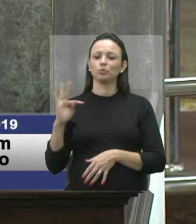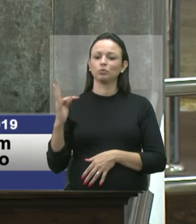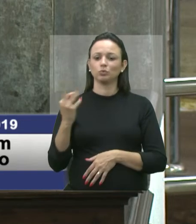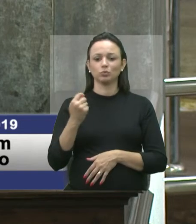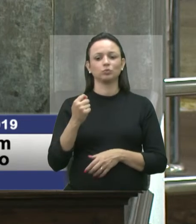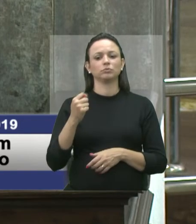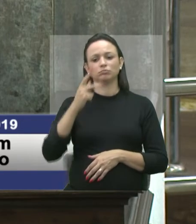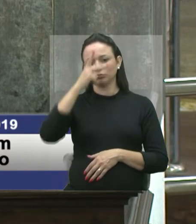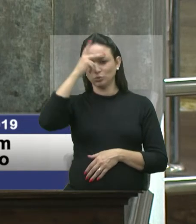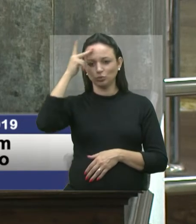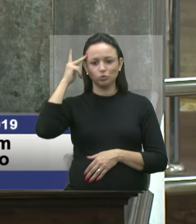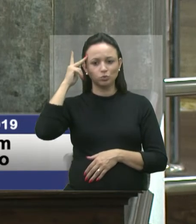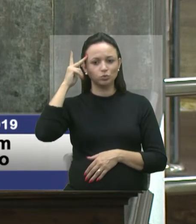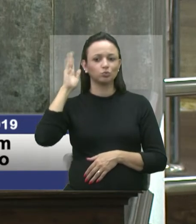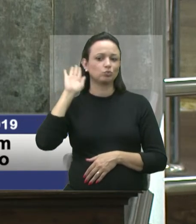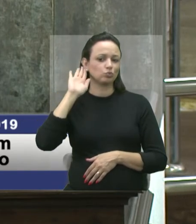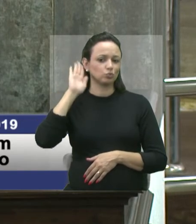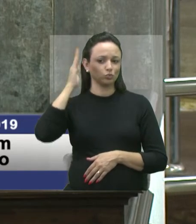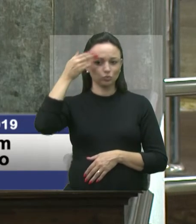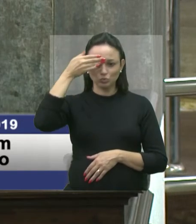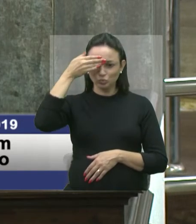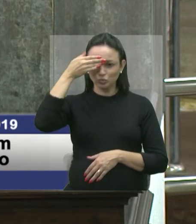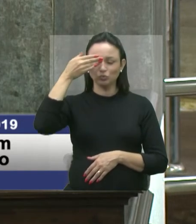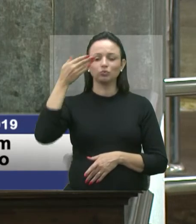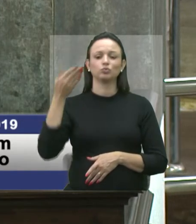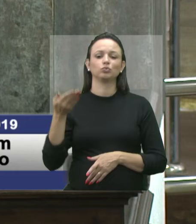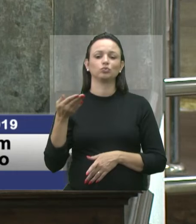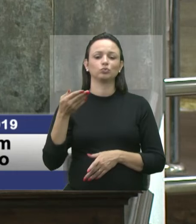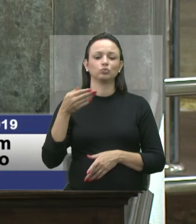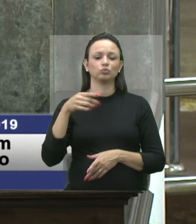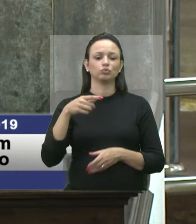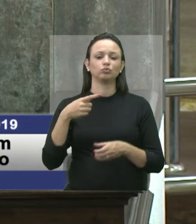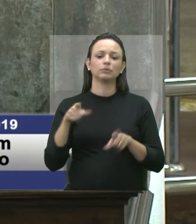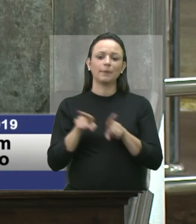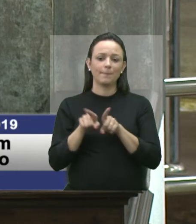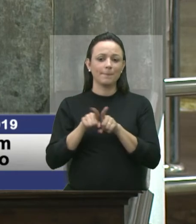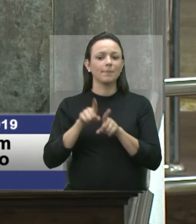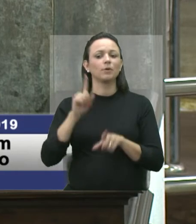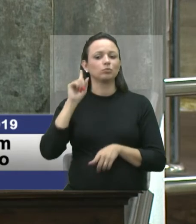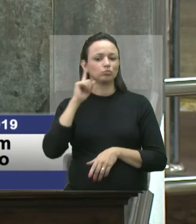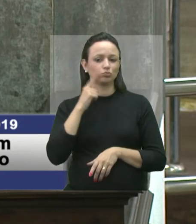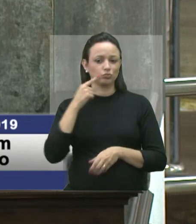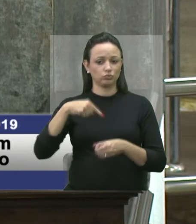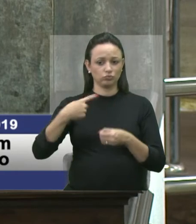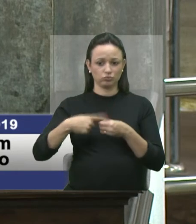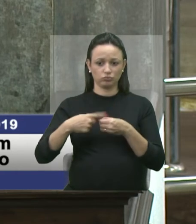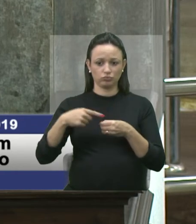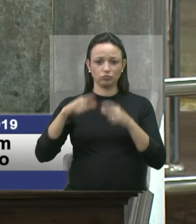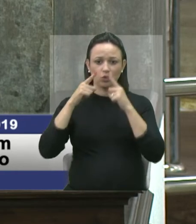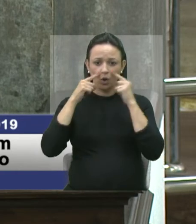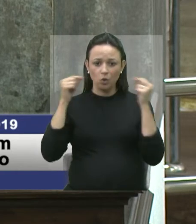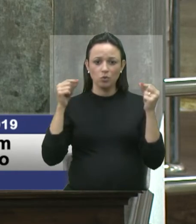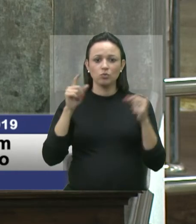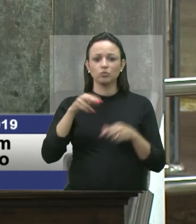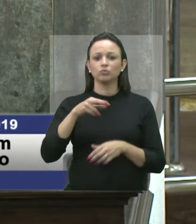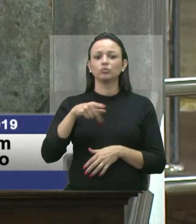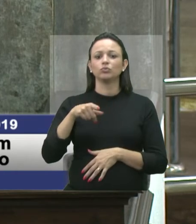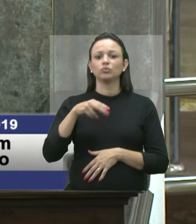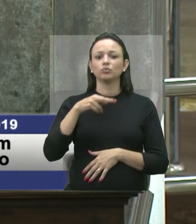surdos, cegos do nosso município. O André, nosso anfitrião,